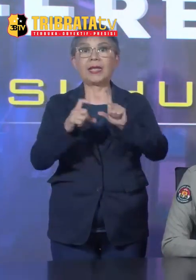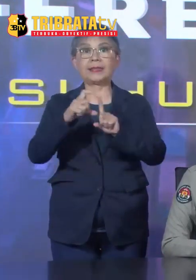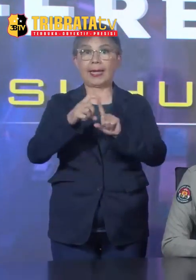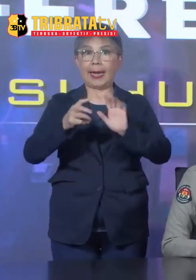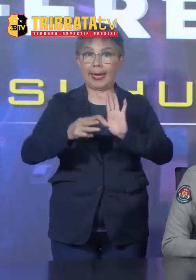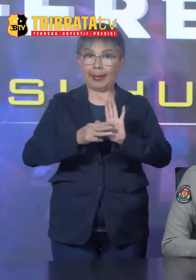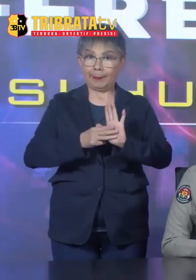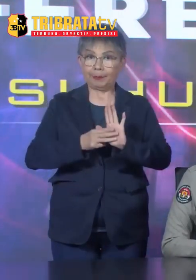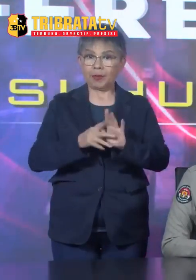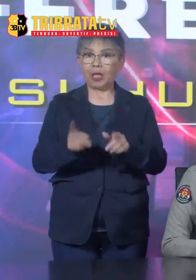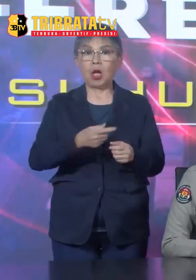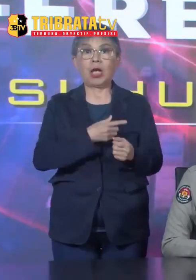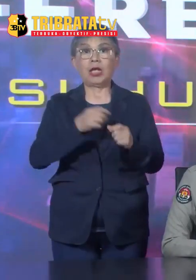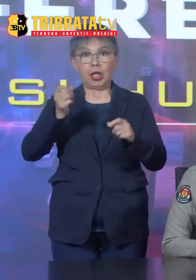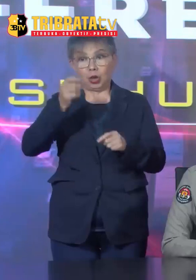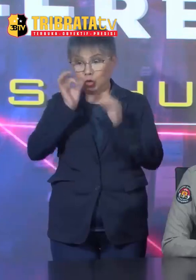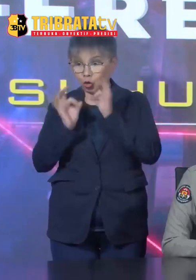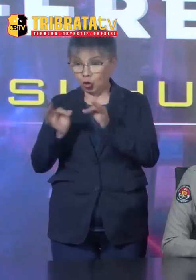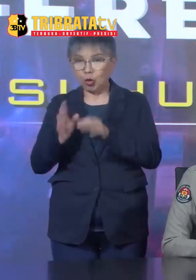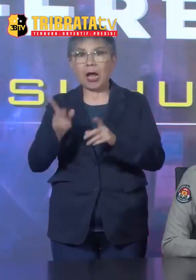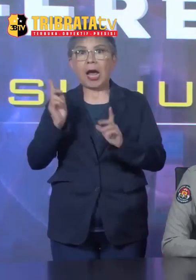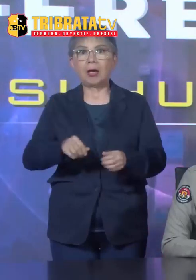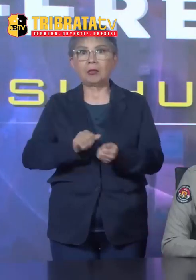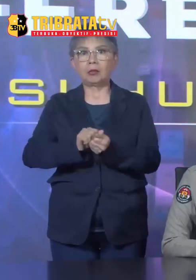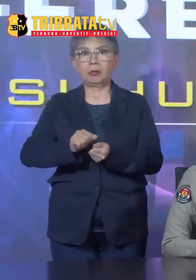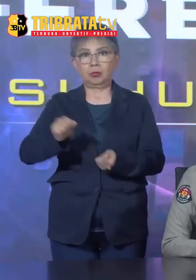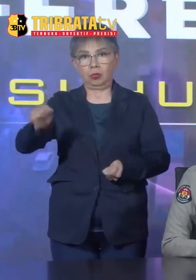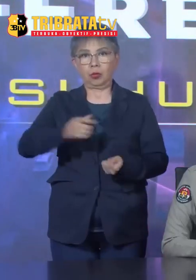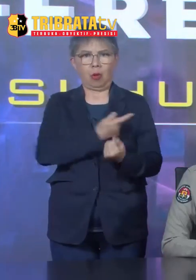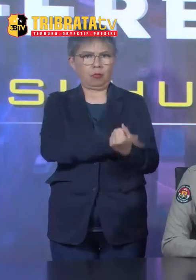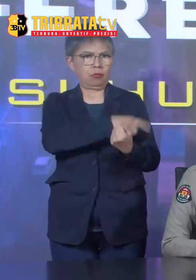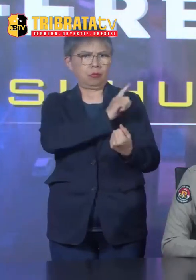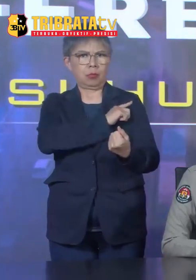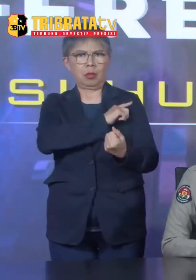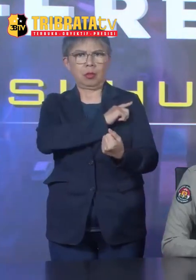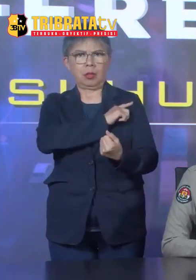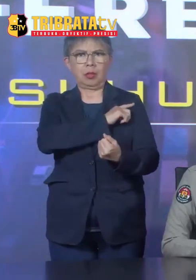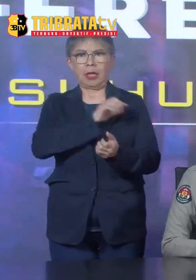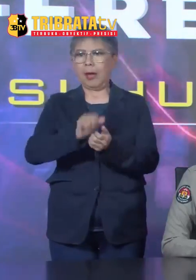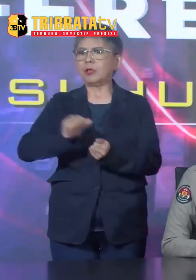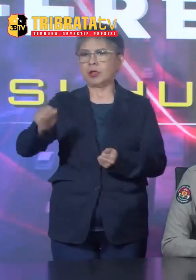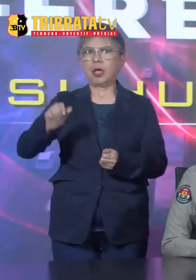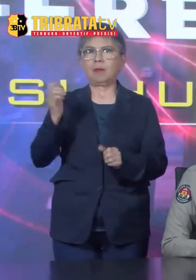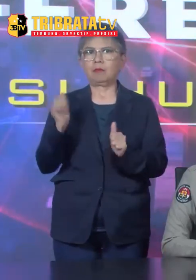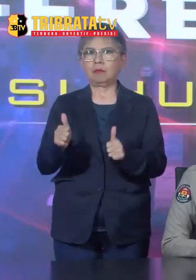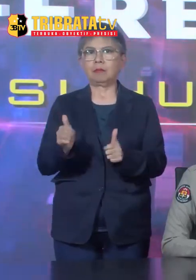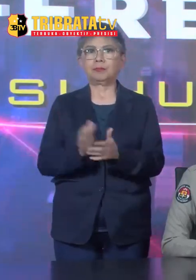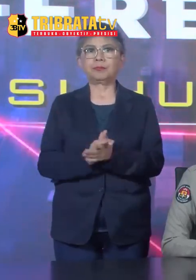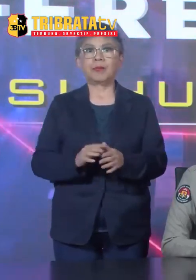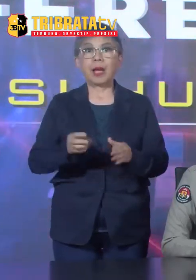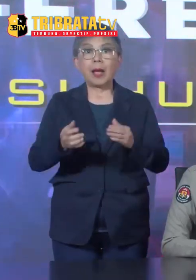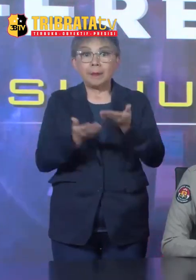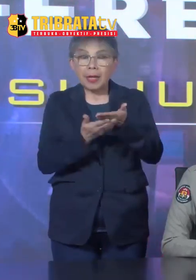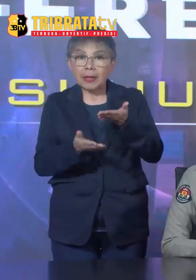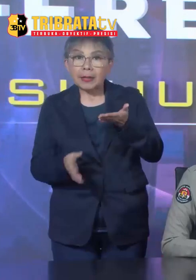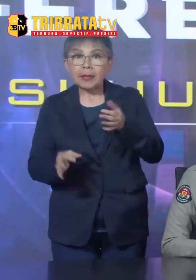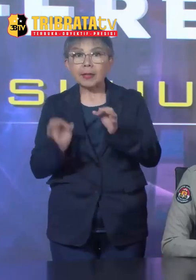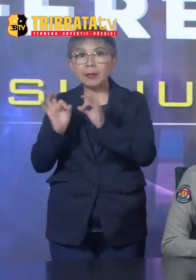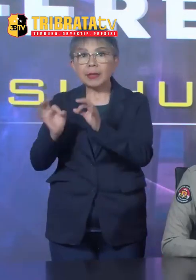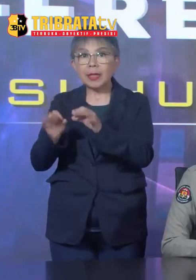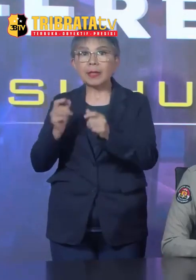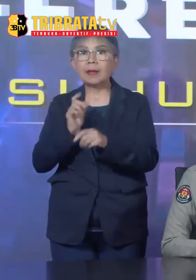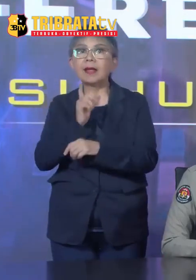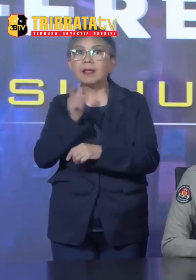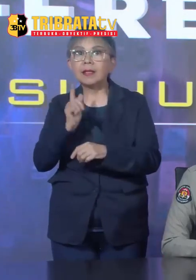manusia termasuk para instruktur yang berkompeten dan bersertifikat cukup materi pendidikan dan